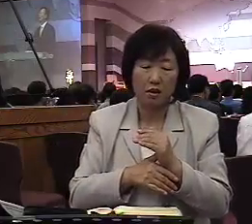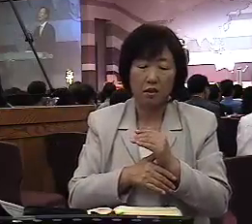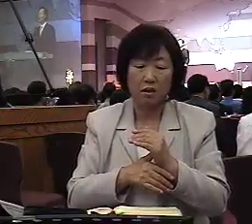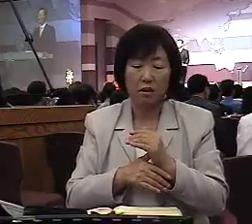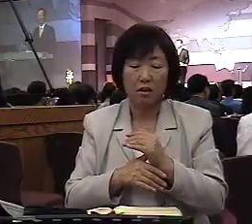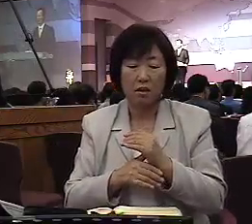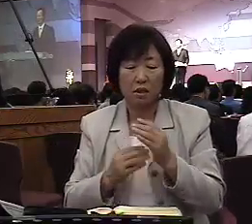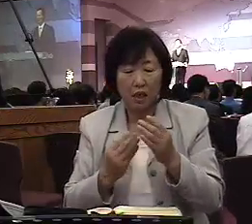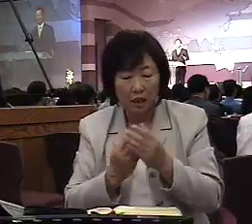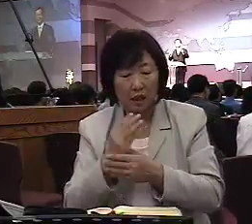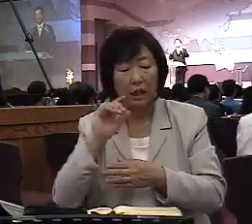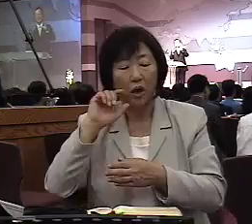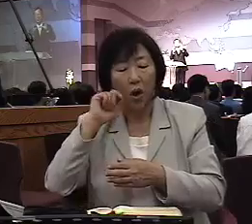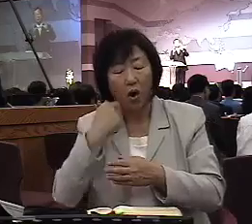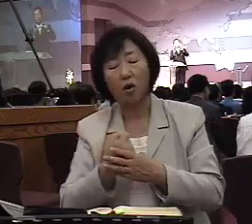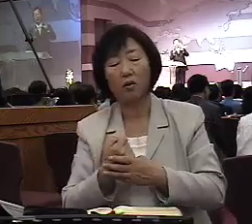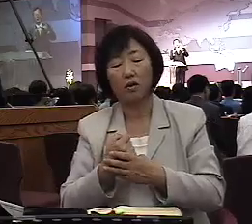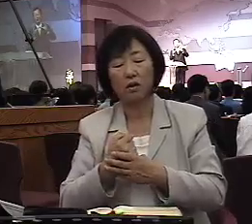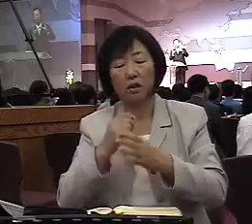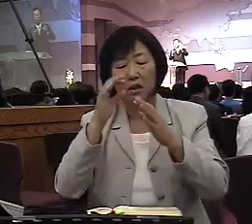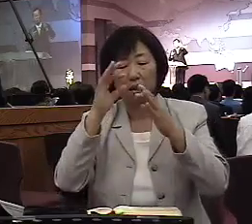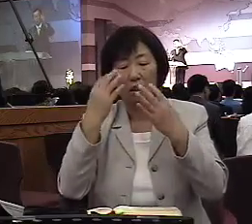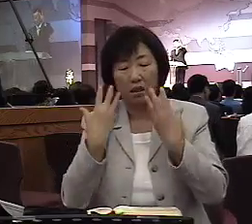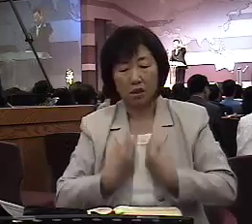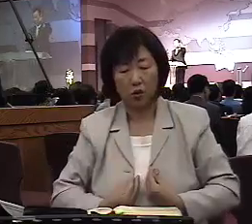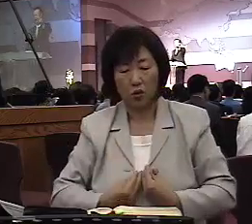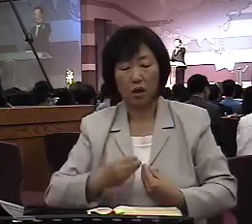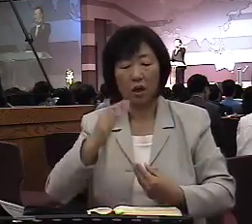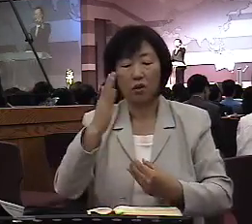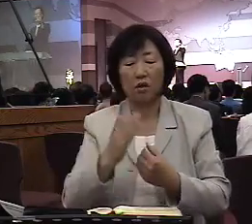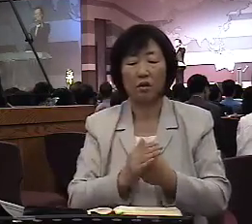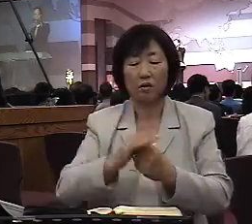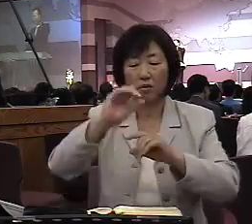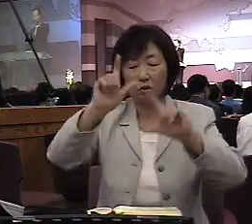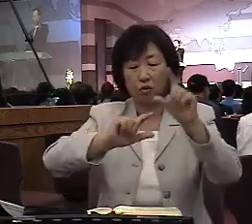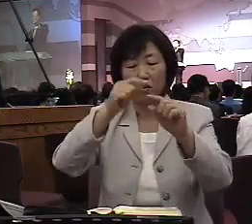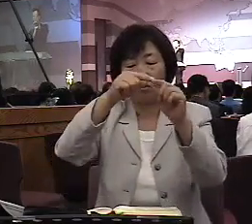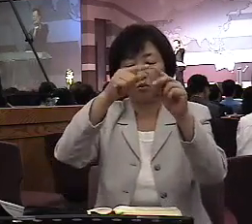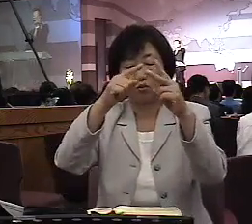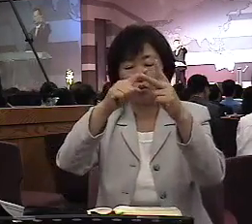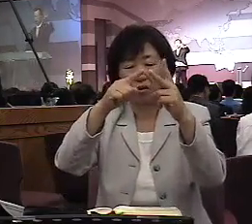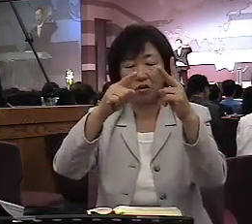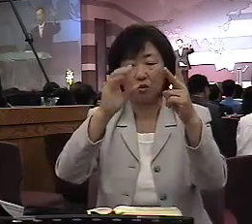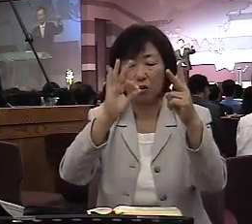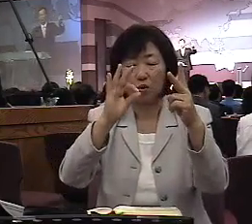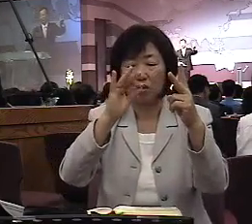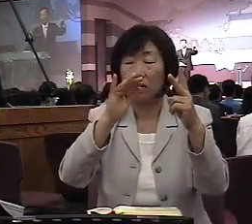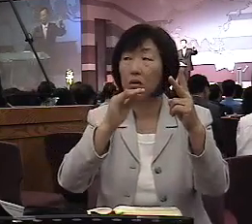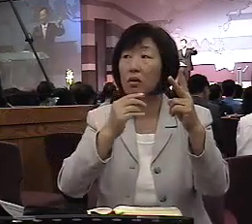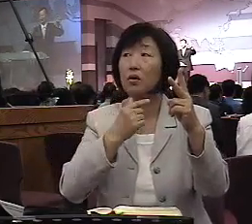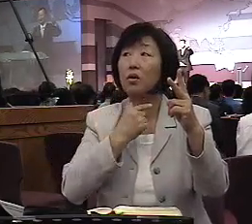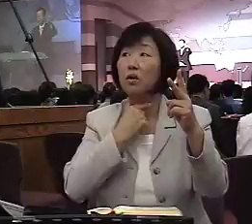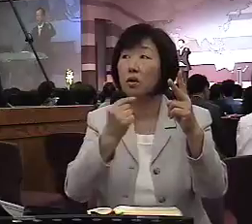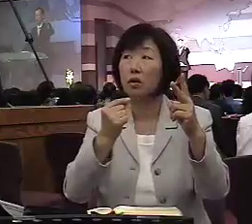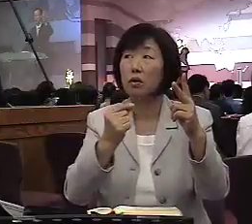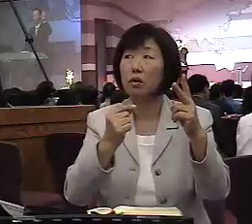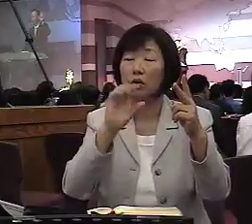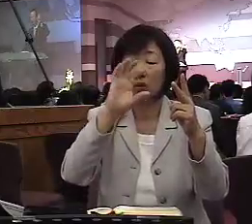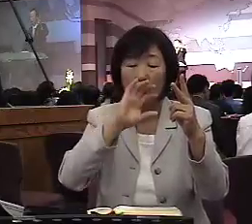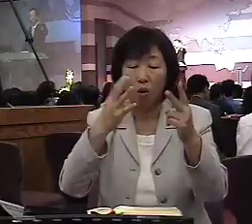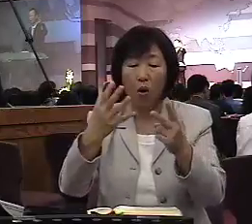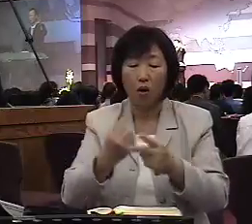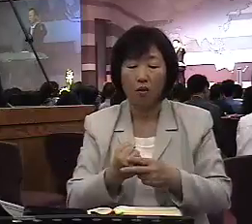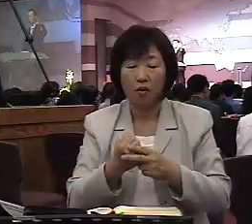생긴 어려운 점들, 그들이 실족하게 된 모습을 두 가지 보고 싶습니다. 훈련받지 못할 때 생긴